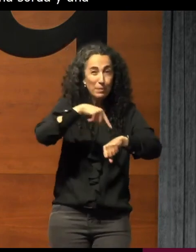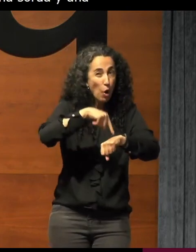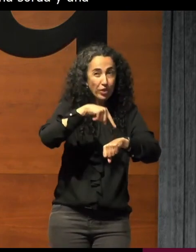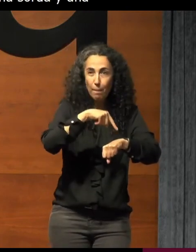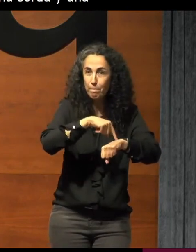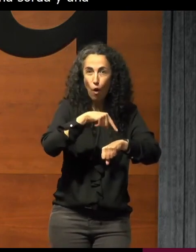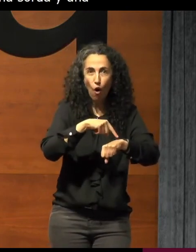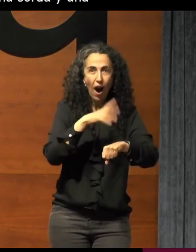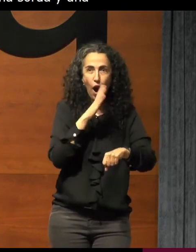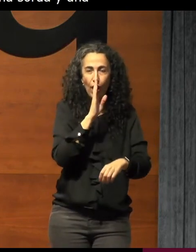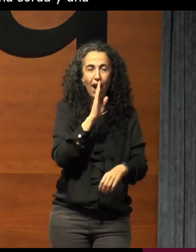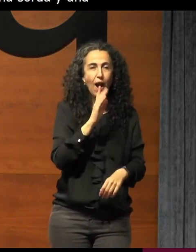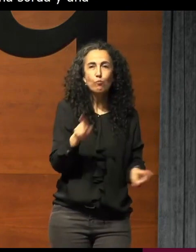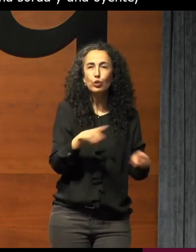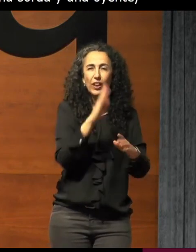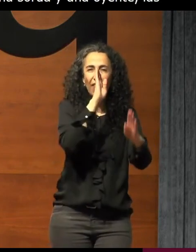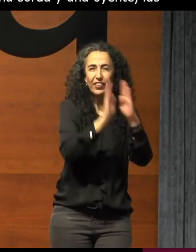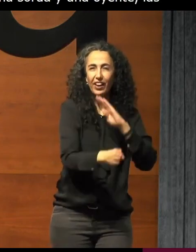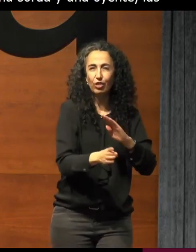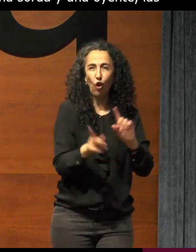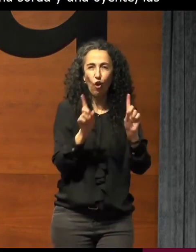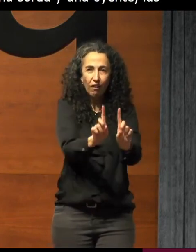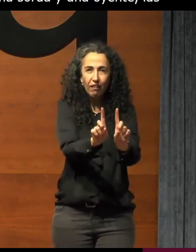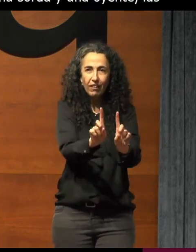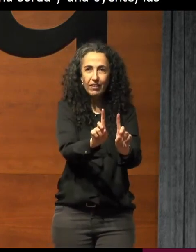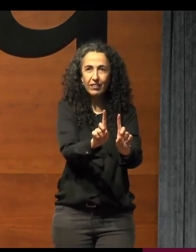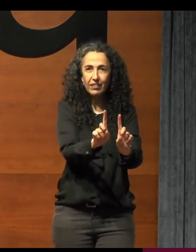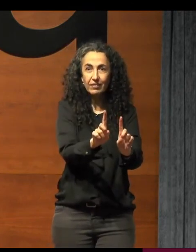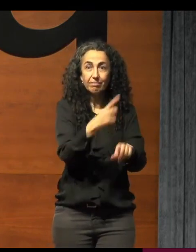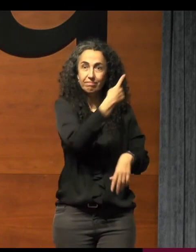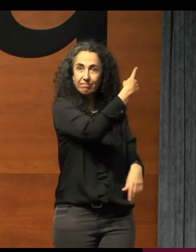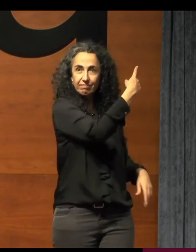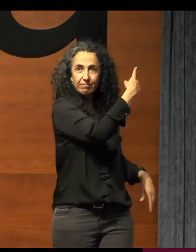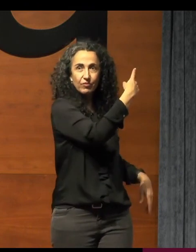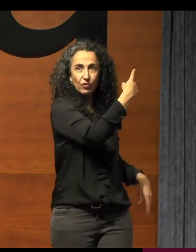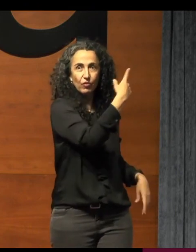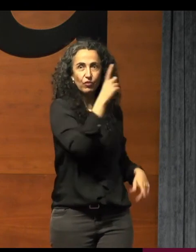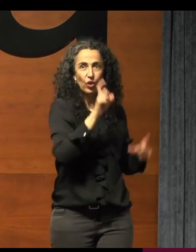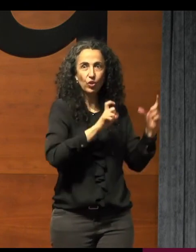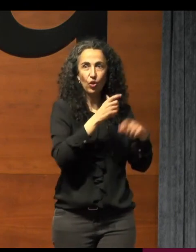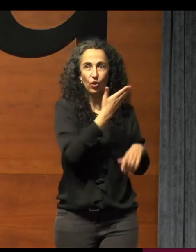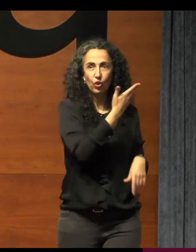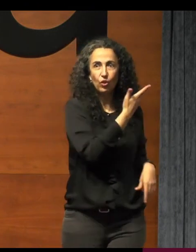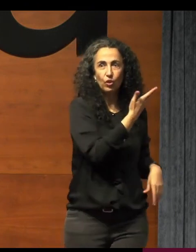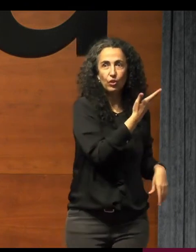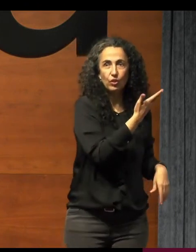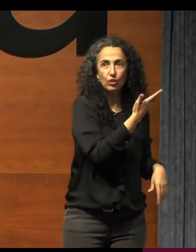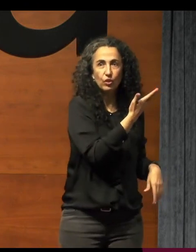realizando la canción al mismo tiempo, de manera simultánea, como veis ahí en las